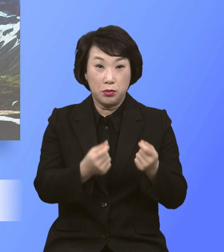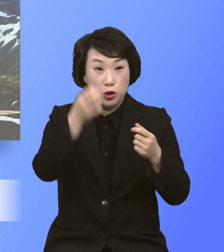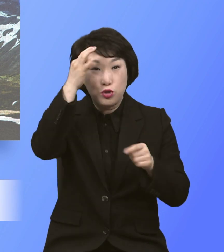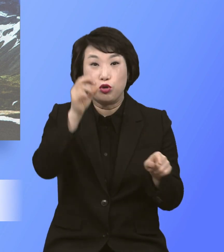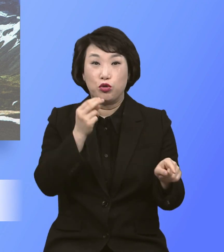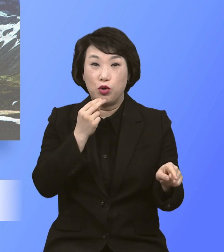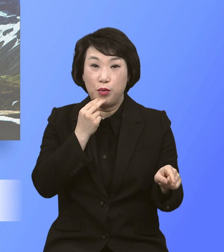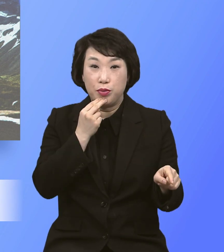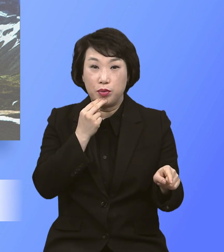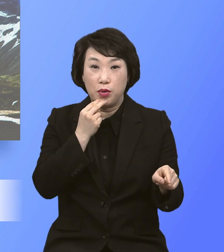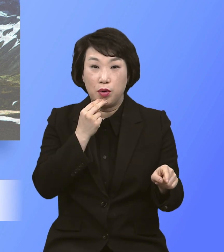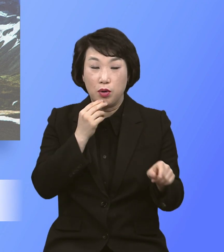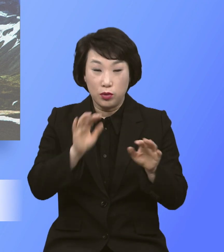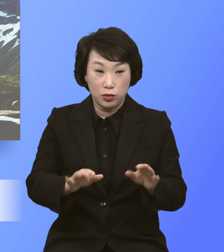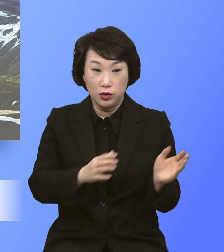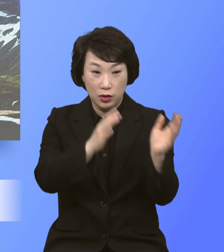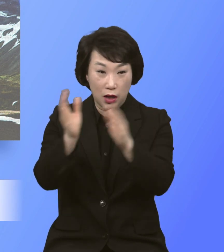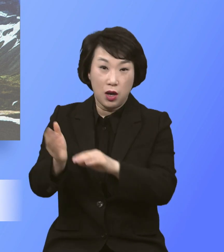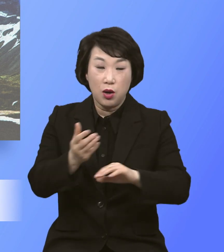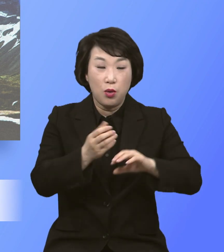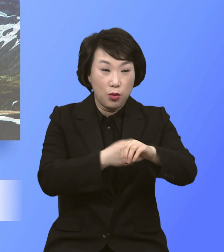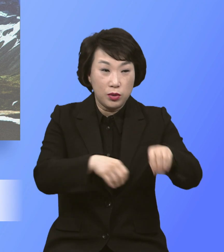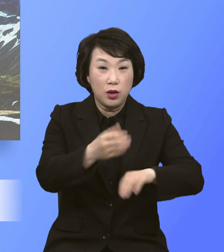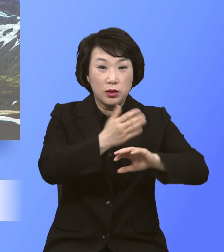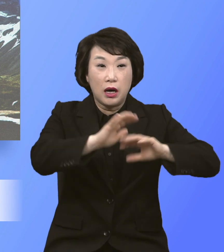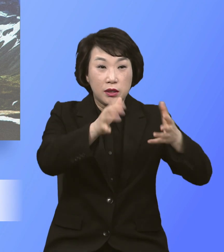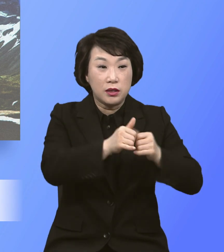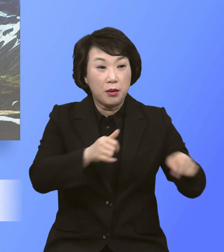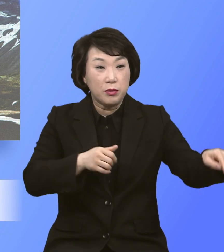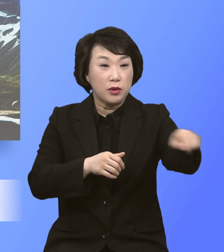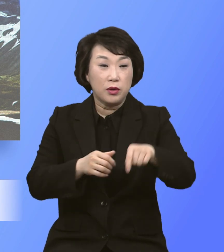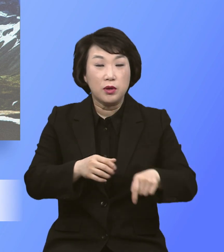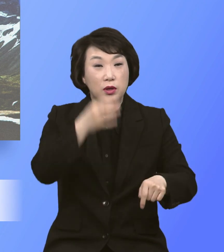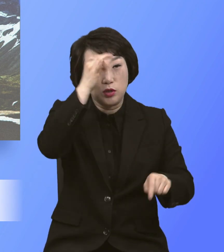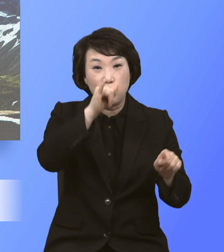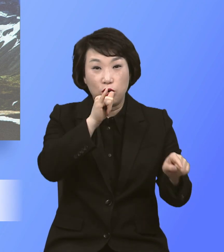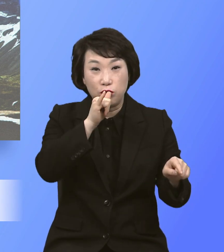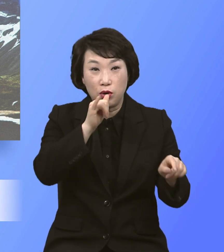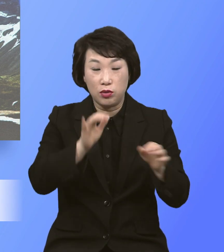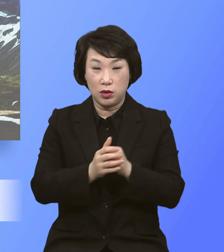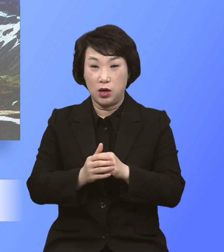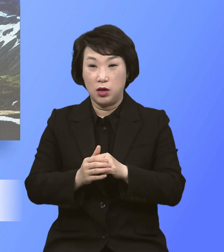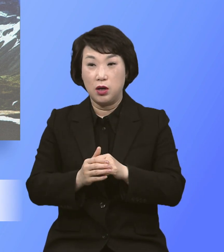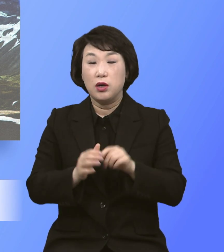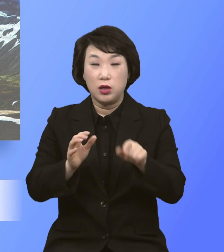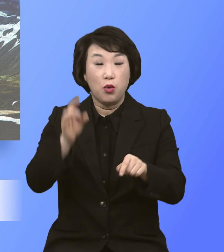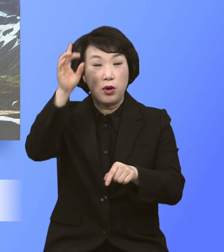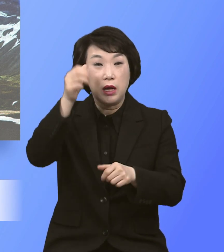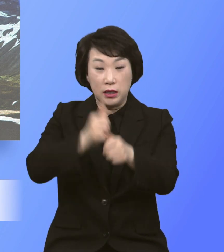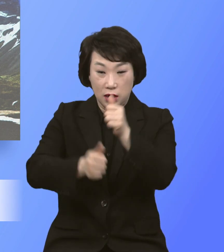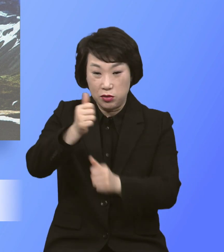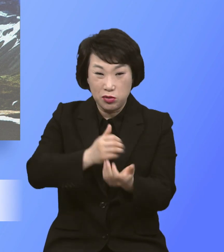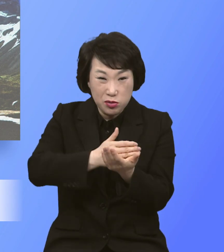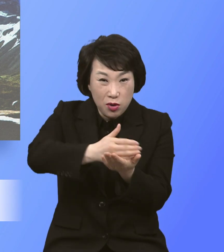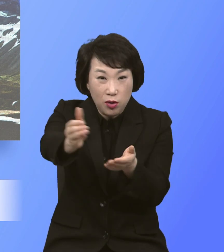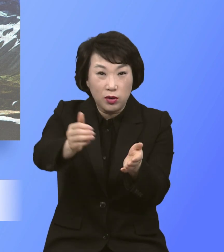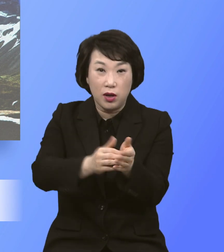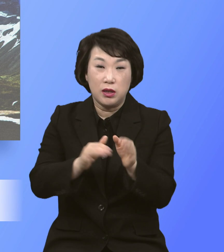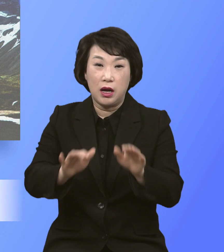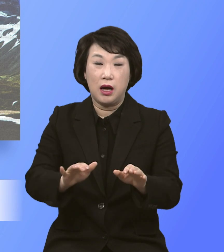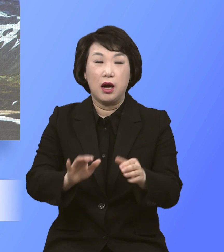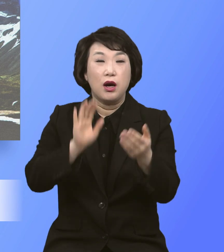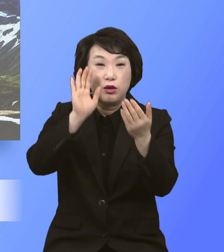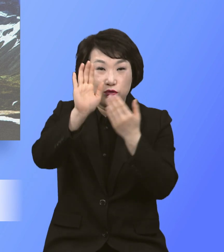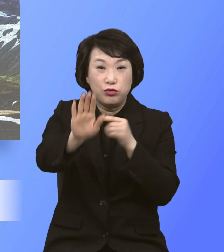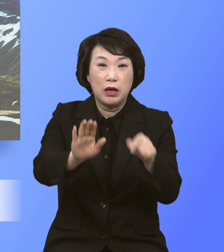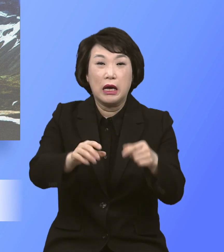않는데 이방인들이 인정하는 걸 보니까 본 자손들은 쫓겨나서